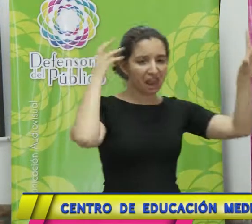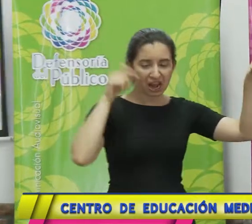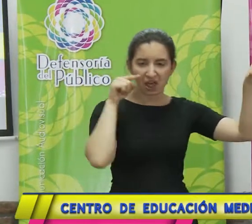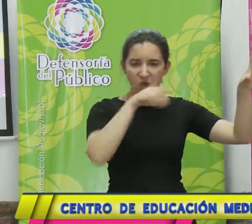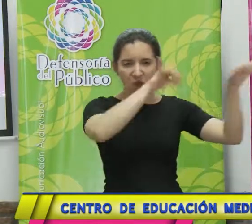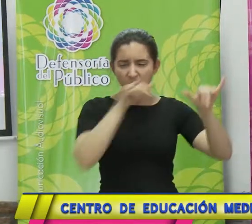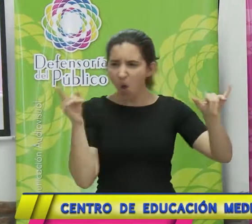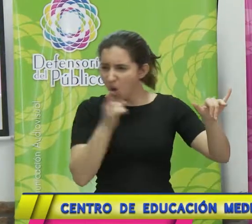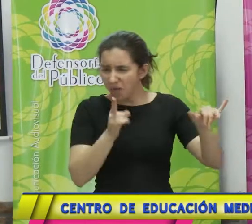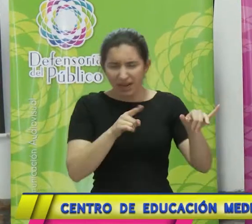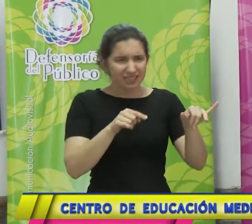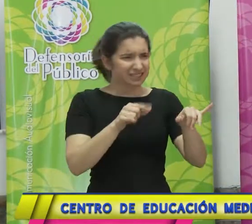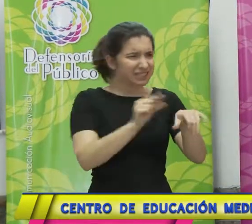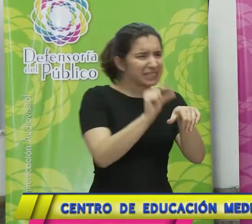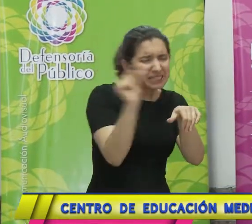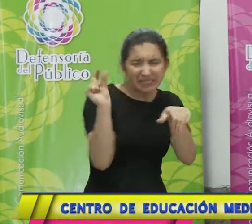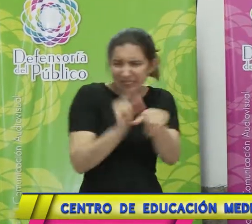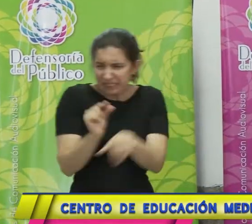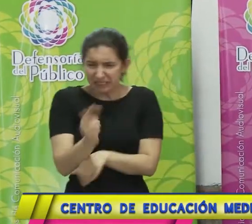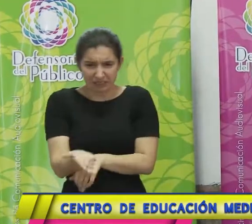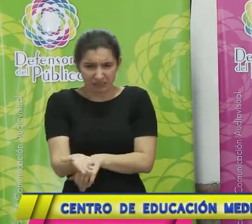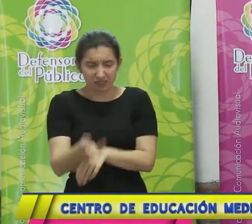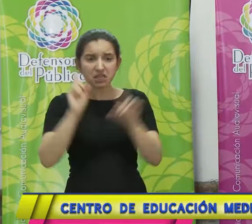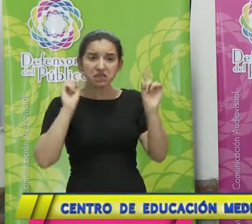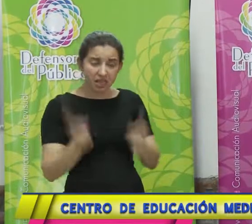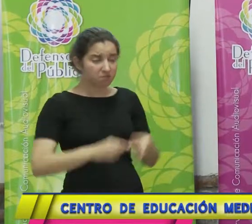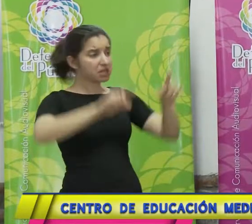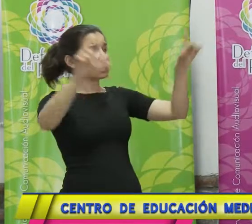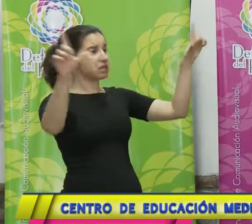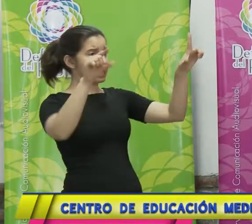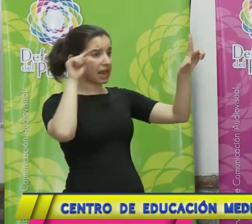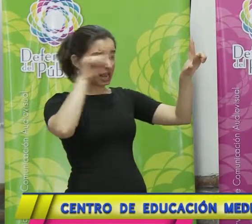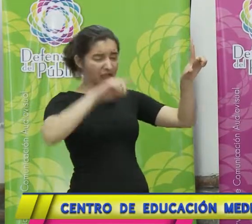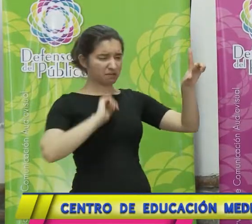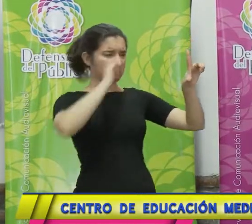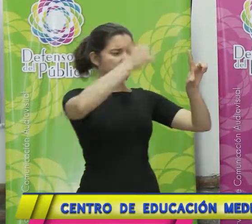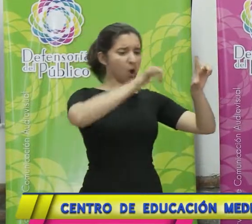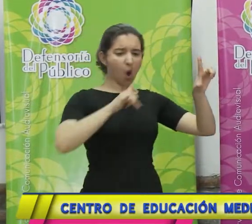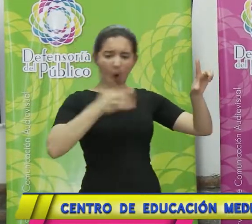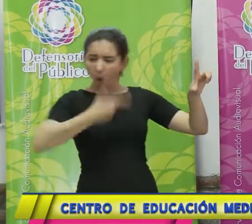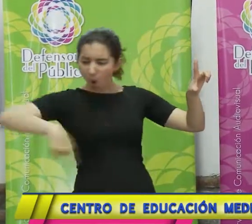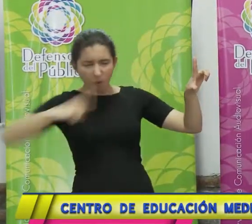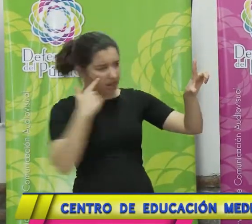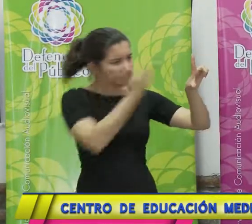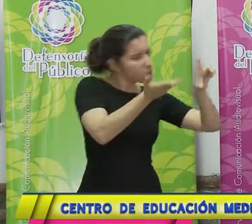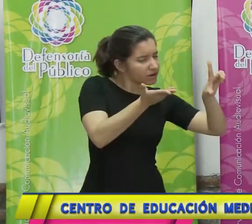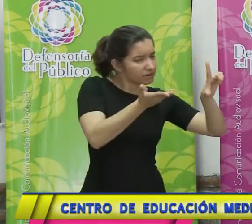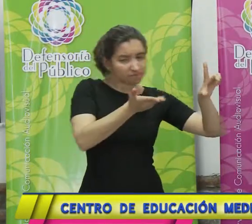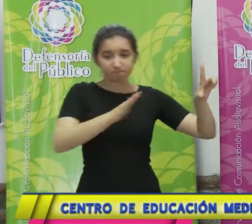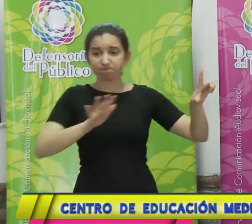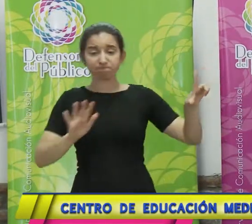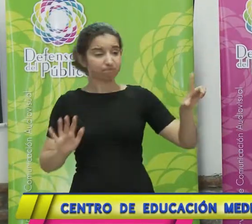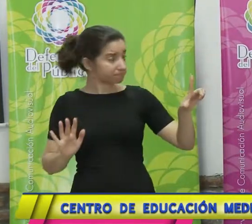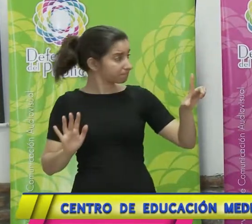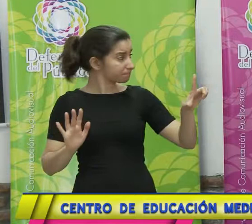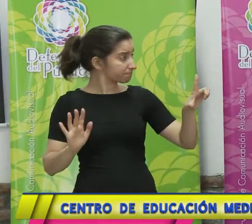comunicación aparte como estamos expuestos frente a los medios de comunicación como adolescentes este